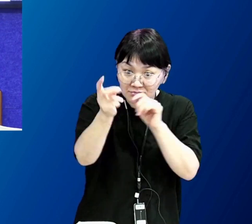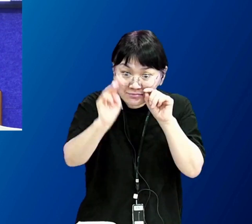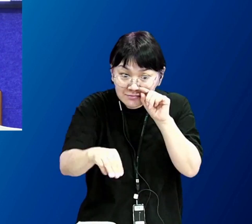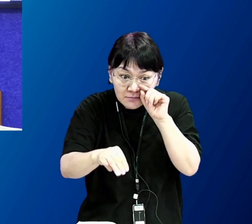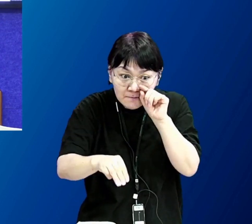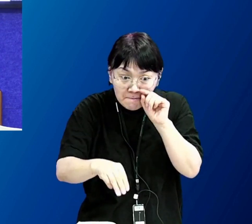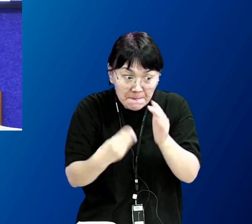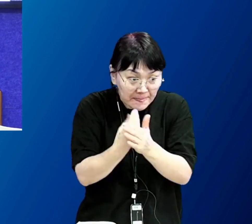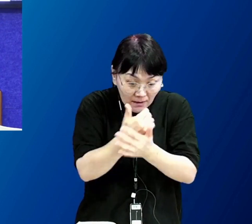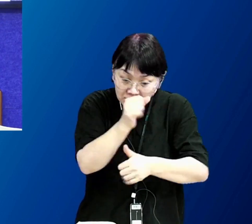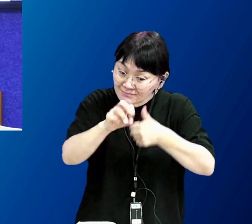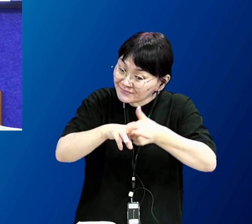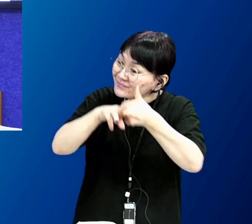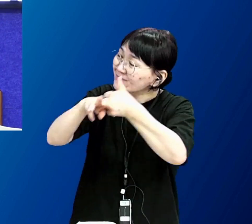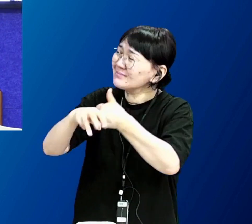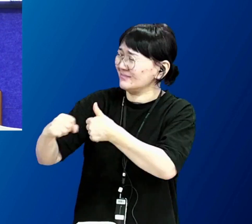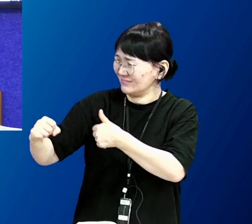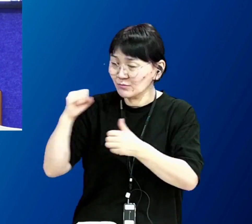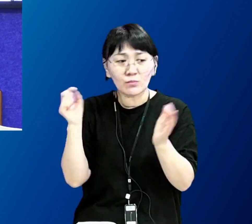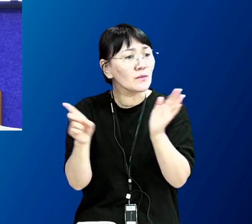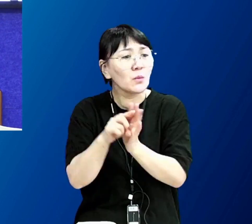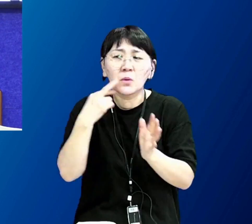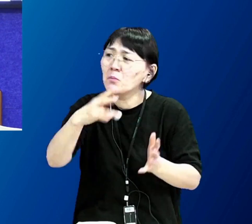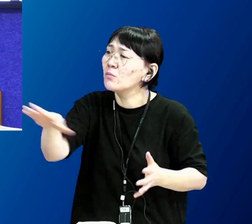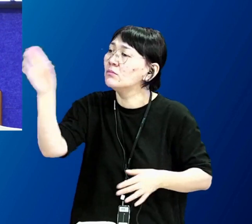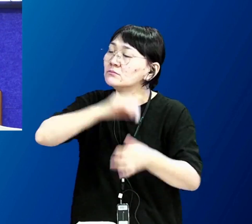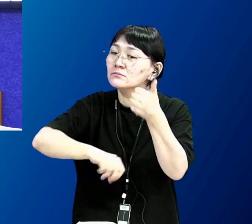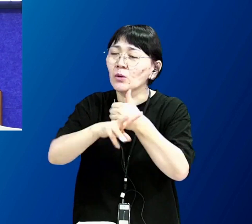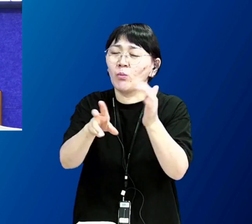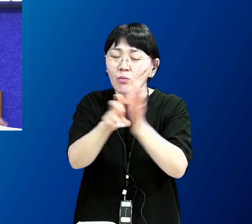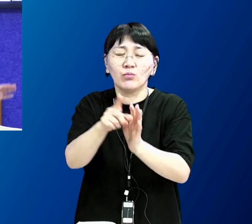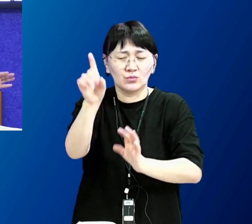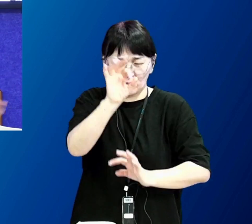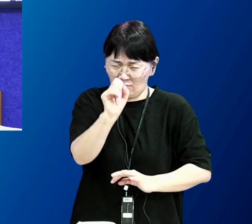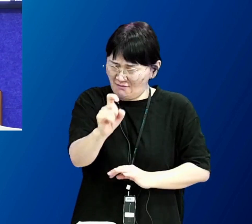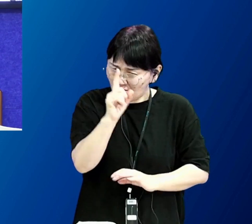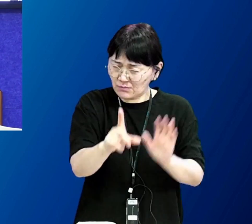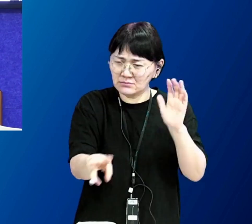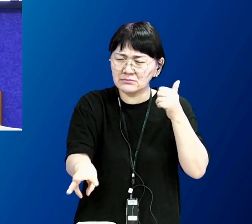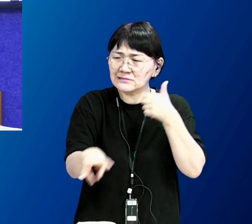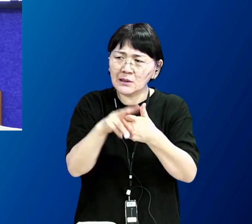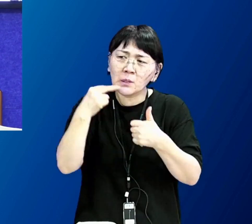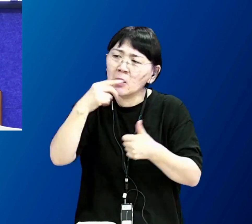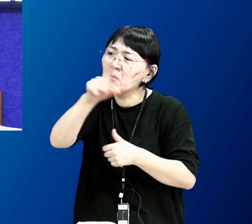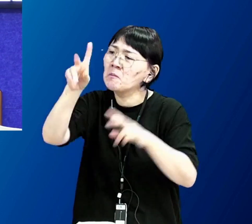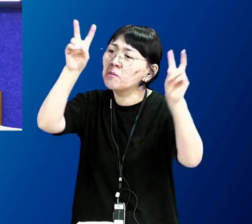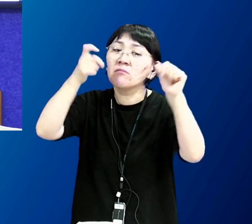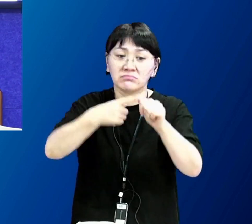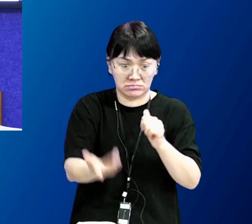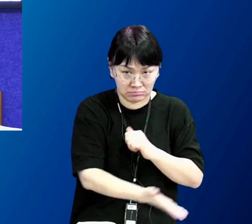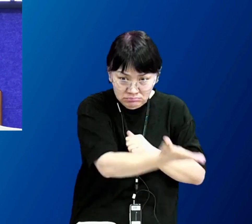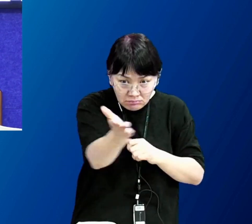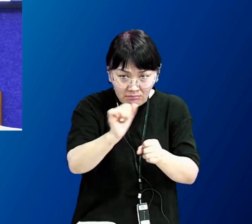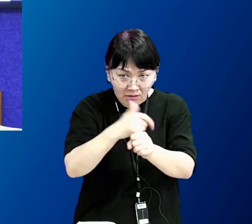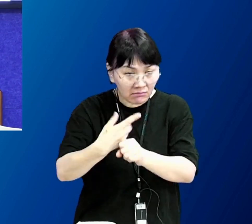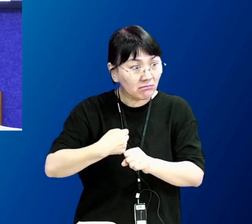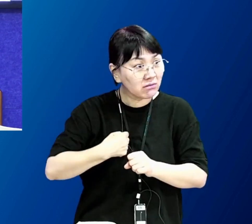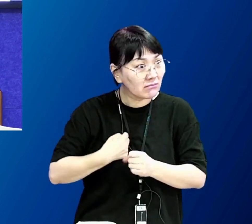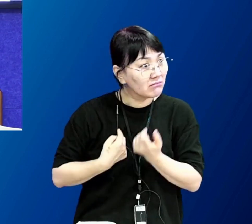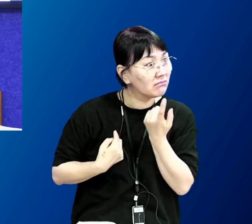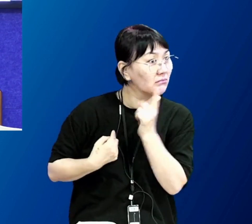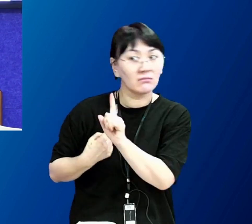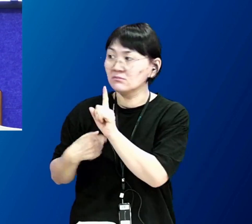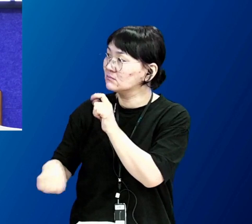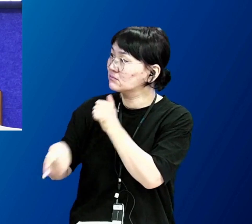Тэдэнд энэ сайн мэдээг тороо чадах цорын ганц хүмүүс нь хэн бол? Энд байж байгаа бид бүхэн биз дээ.